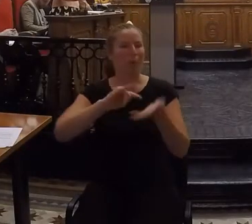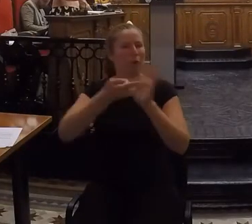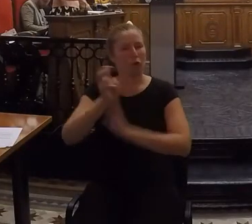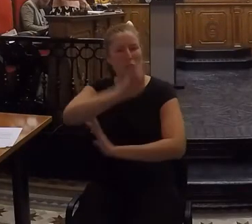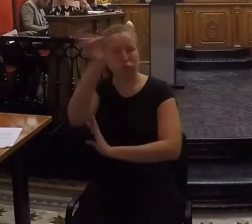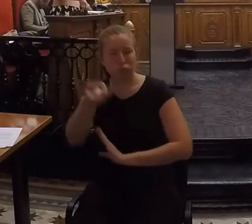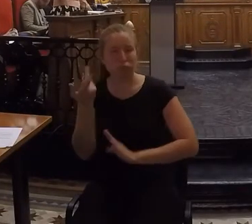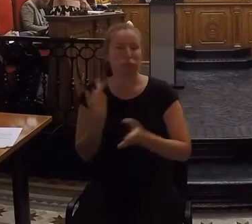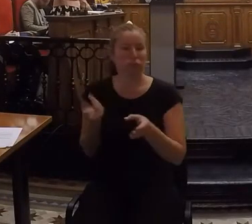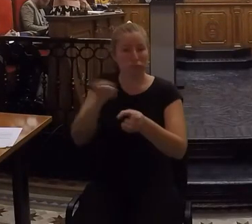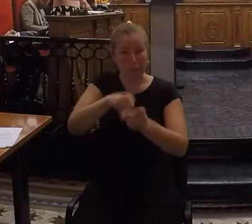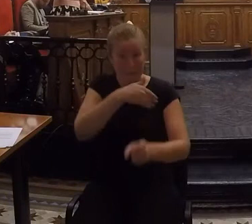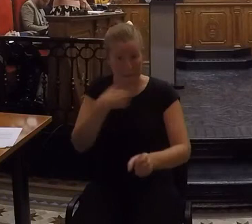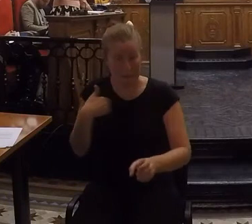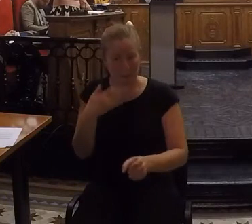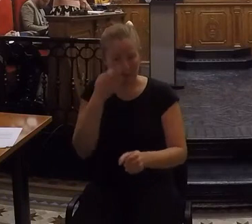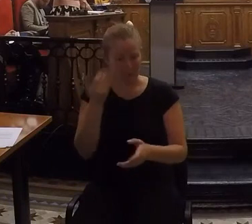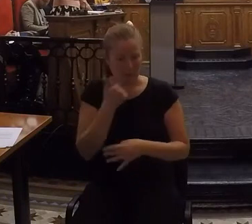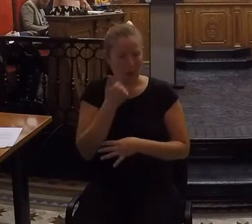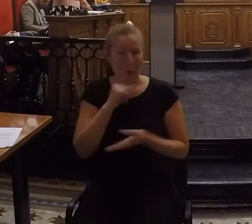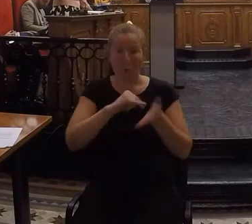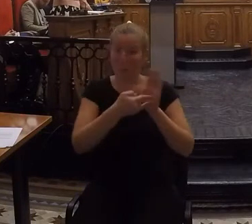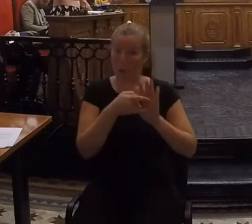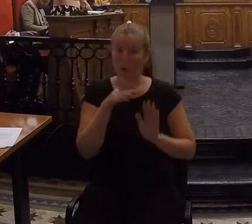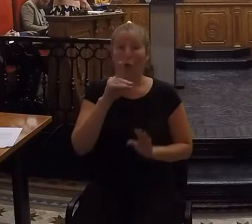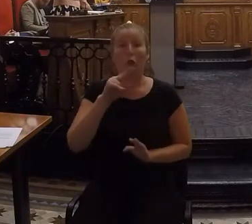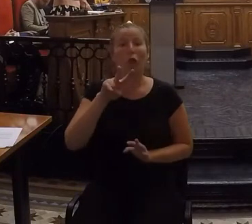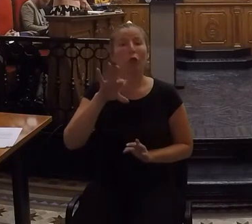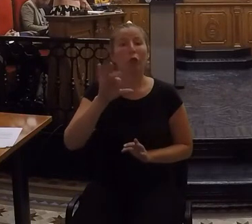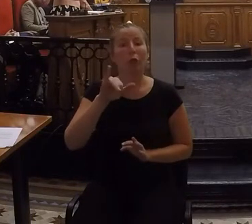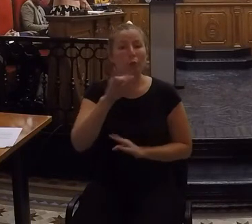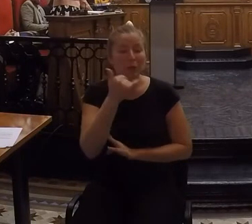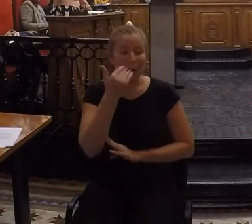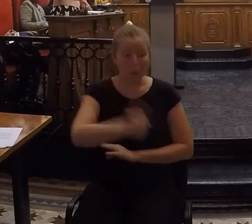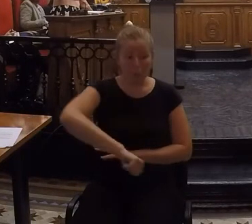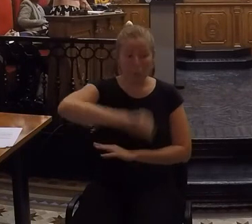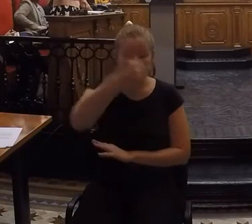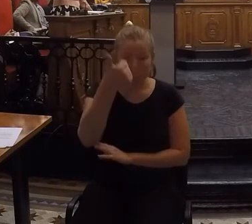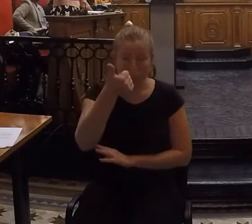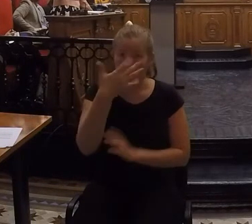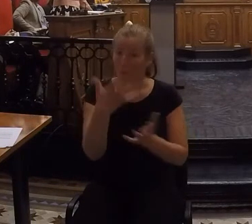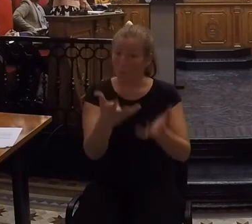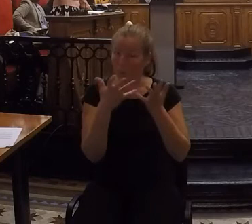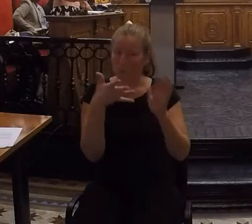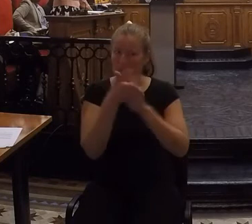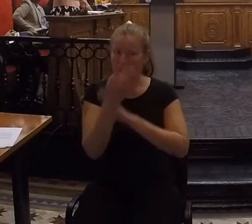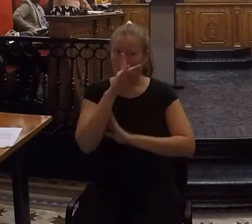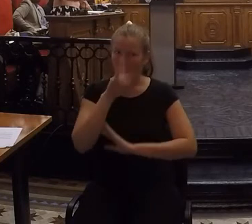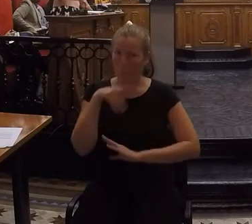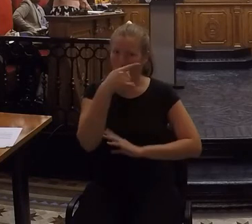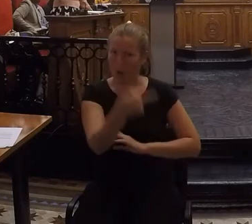incluso otorgándonos este proyecto, el proyecto Dusi no obliga a presupuestarlo en un año. Es un proyecto